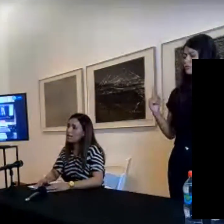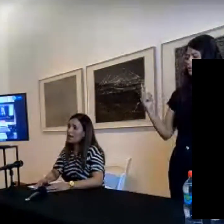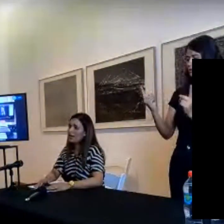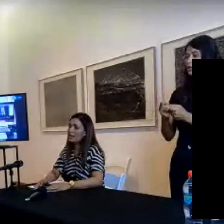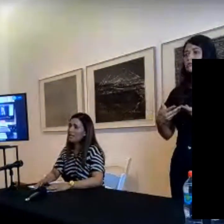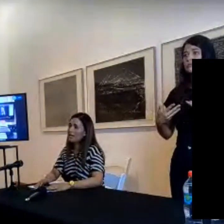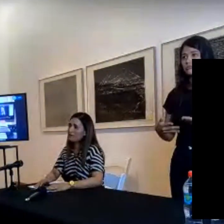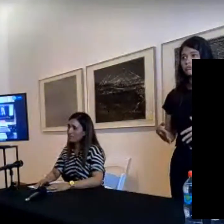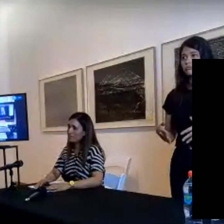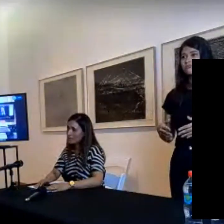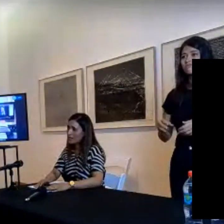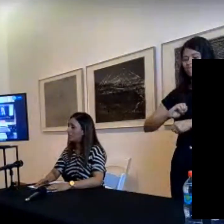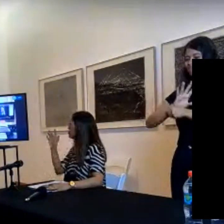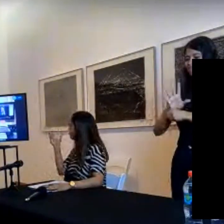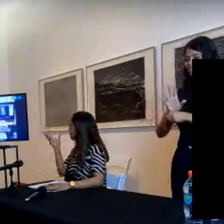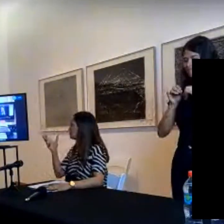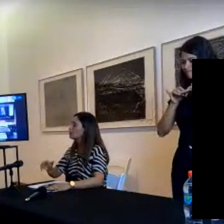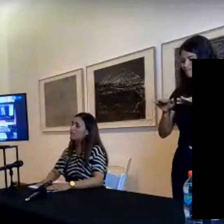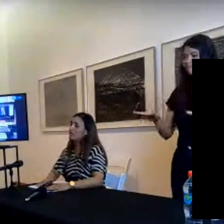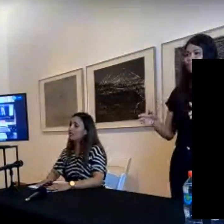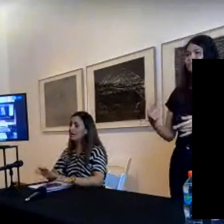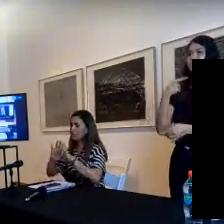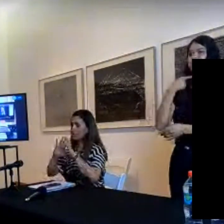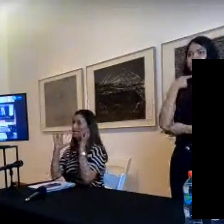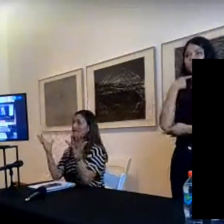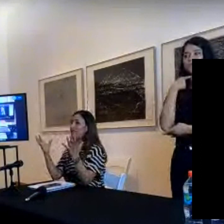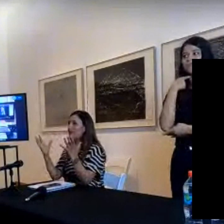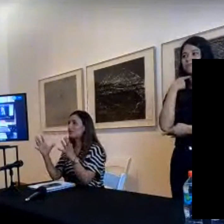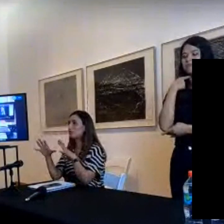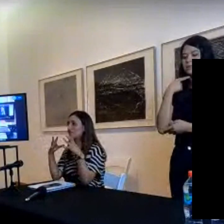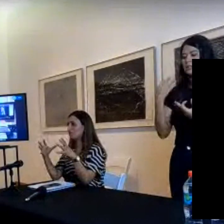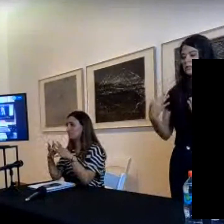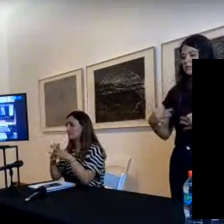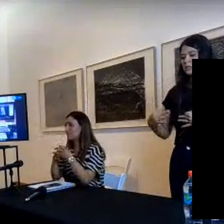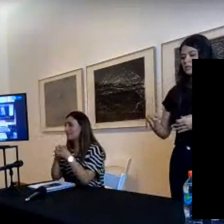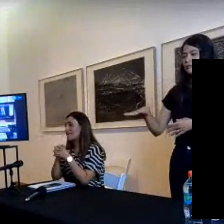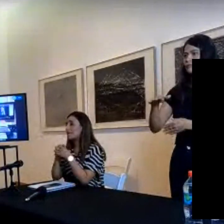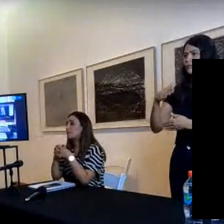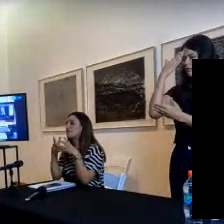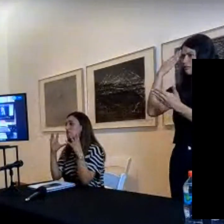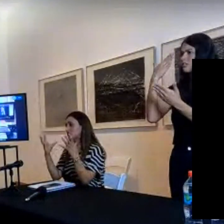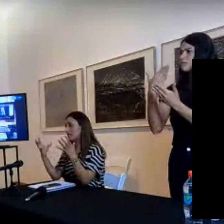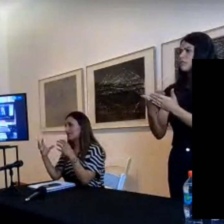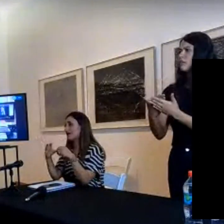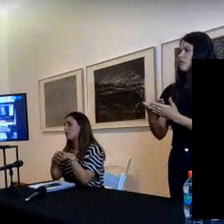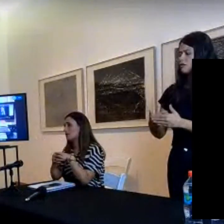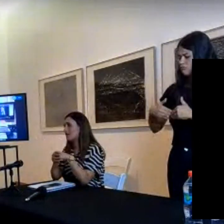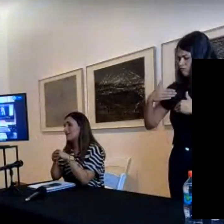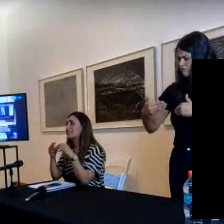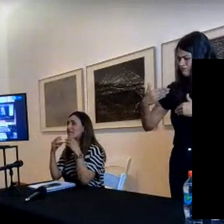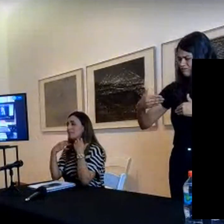entonces llega la pandemia y nos toma entonces ante esta realidad de poder enfrentar y poder sostener